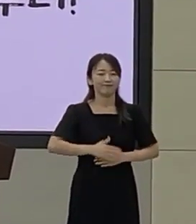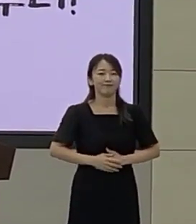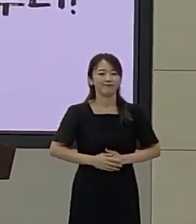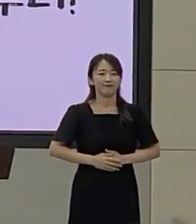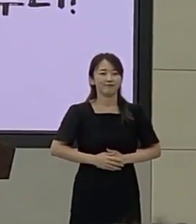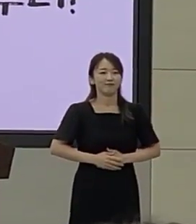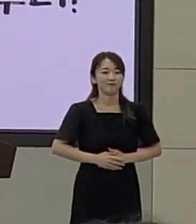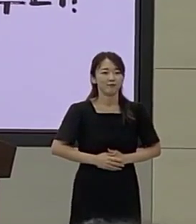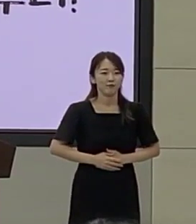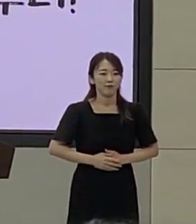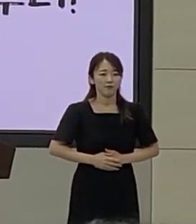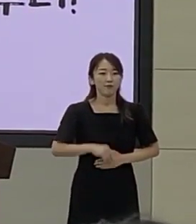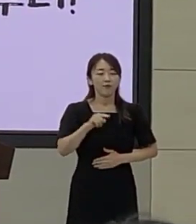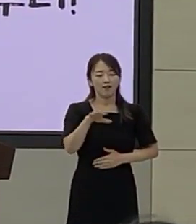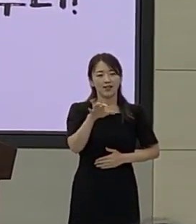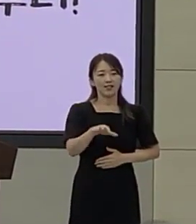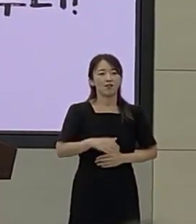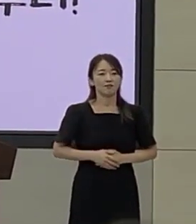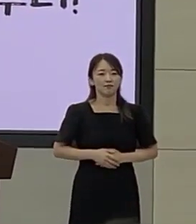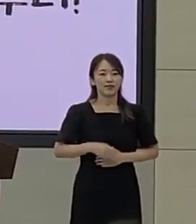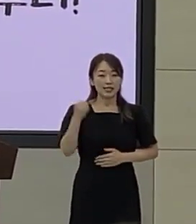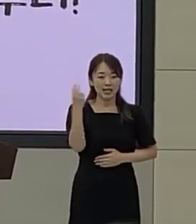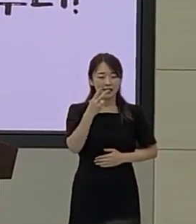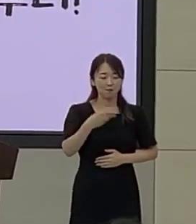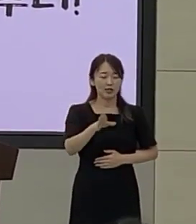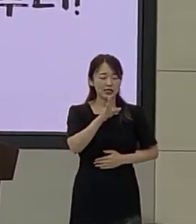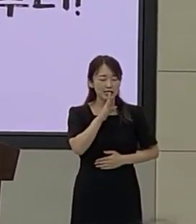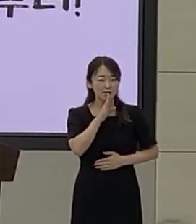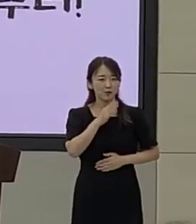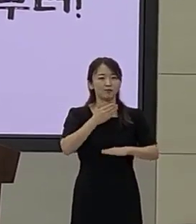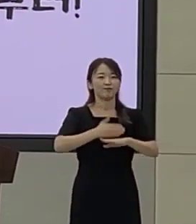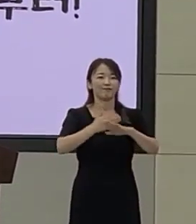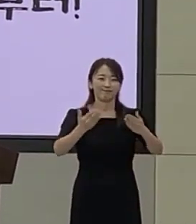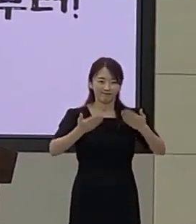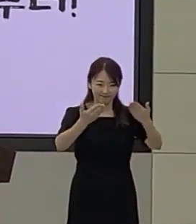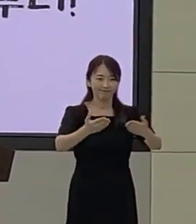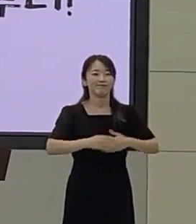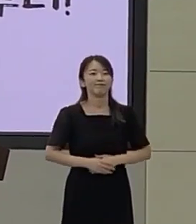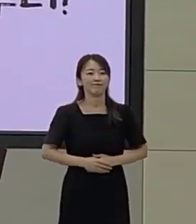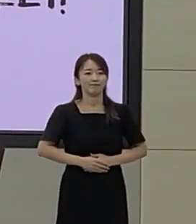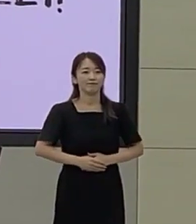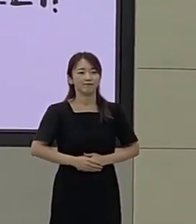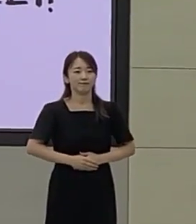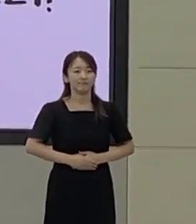있습니다. 이 자리를 빌려 다시 한번 진심으로 감사의 마음을